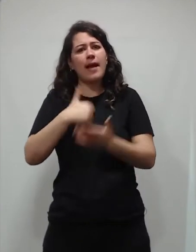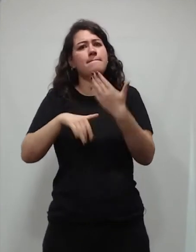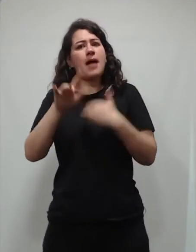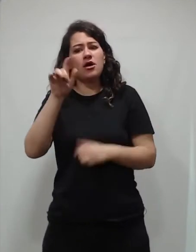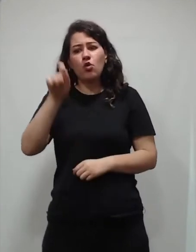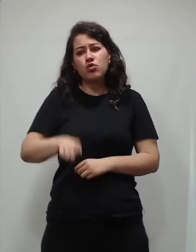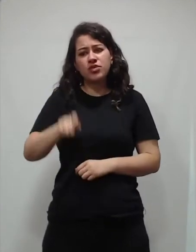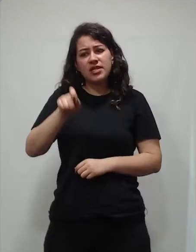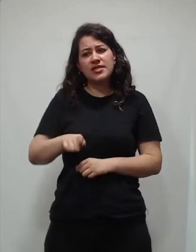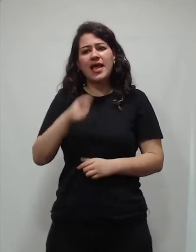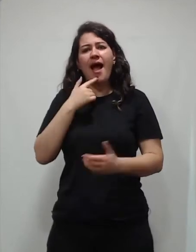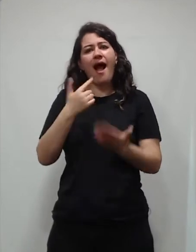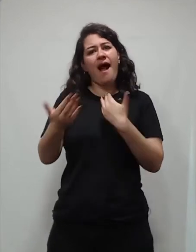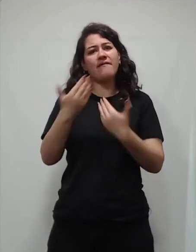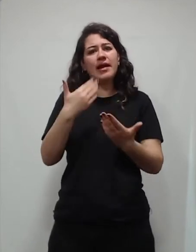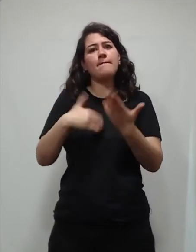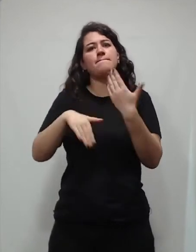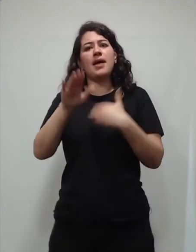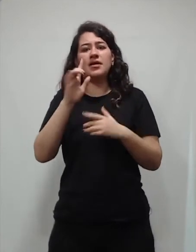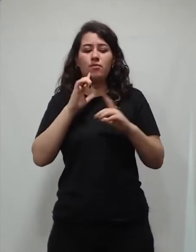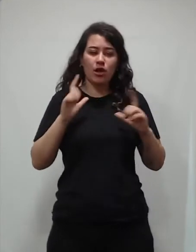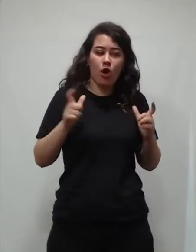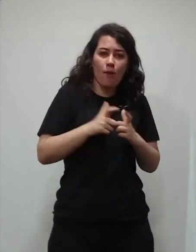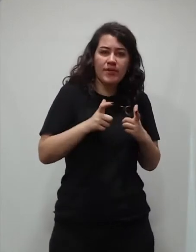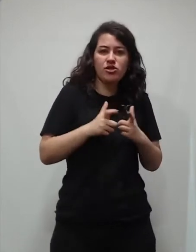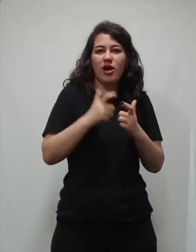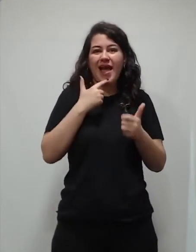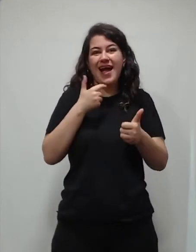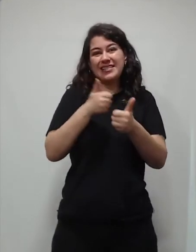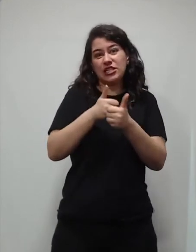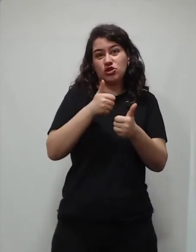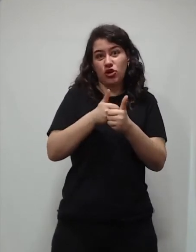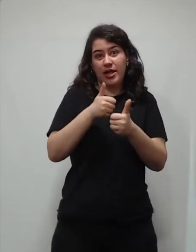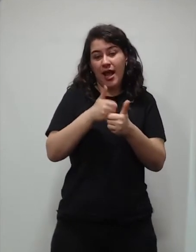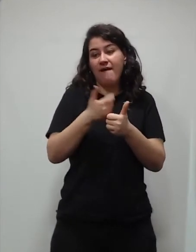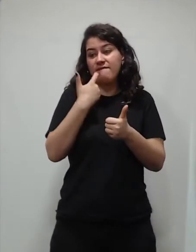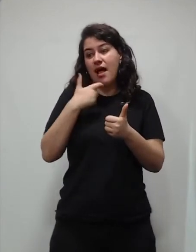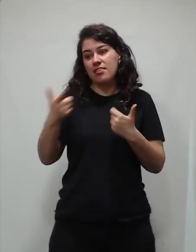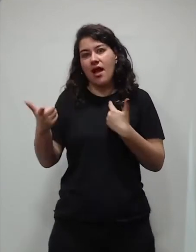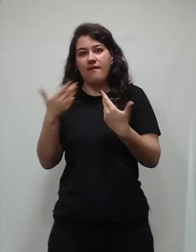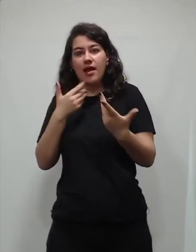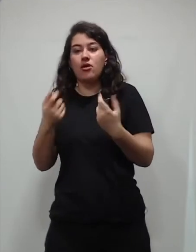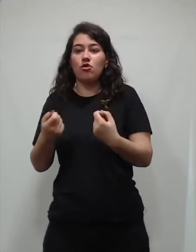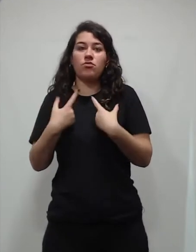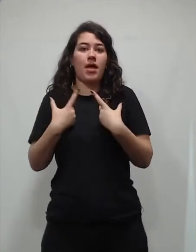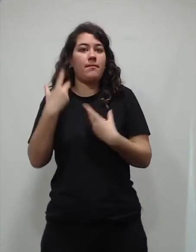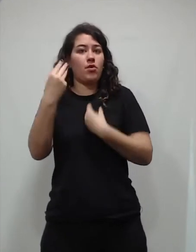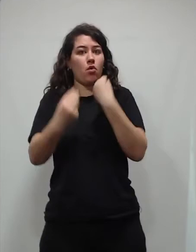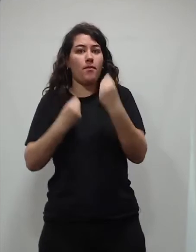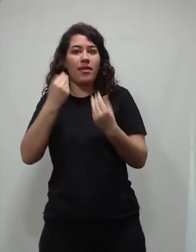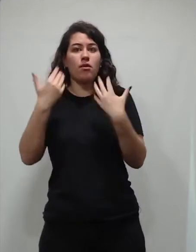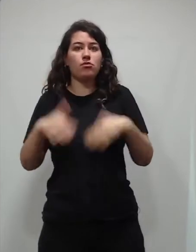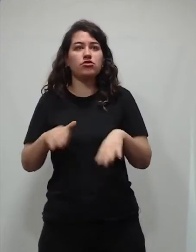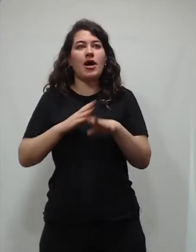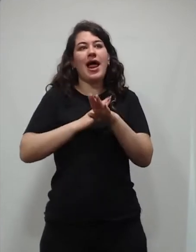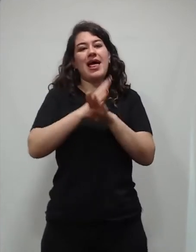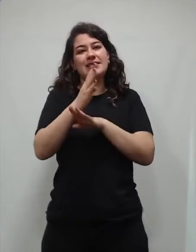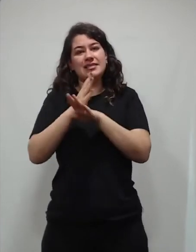justicia, en los diálogos que están manteniendo la Comisión Asesora de Infraestructura, que nos preocupa mucho la ausencia de la